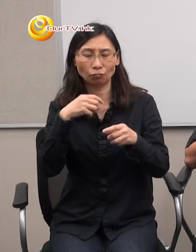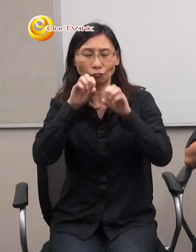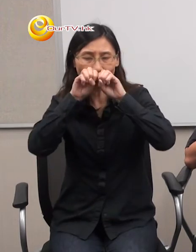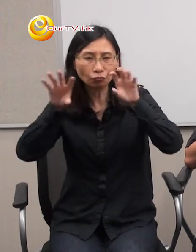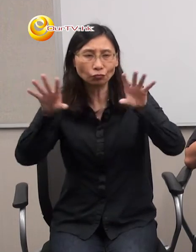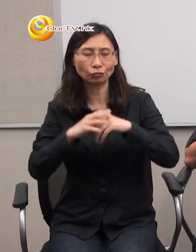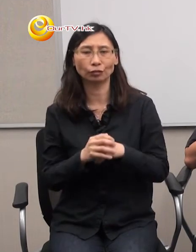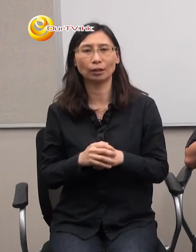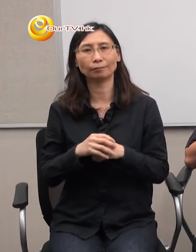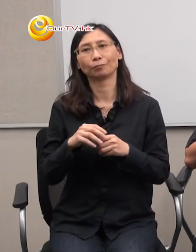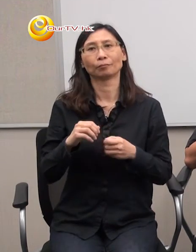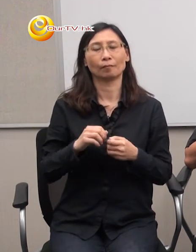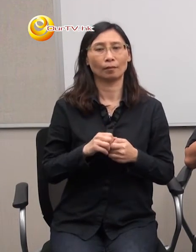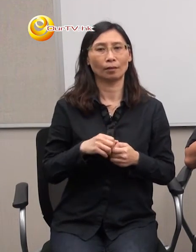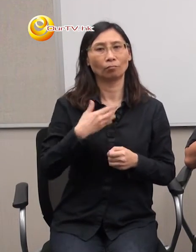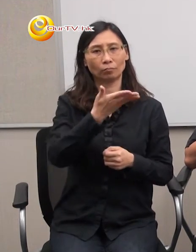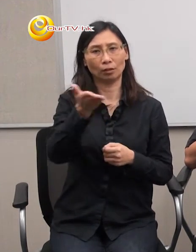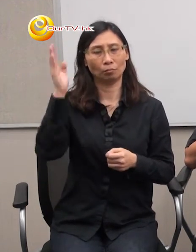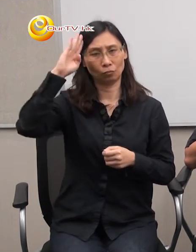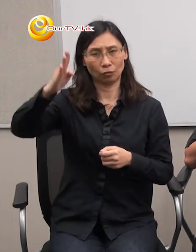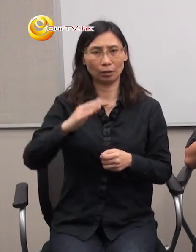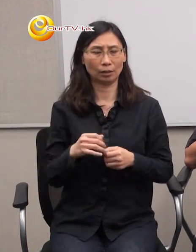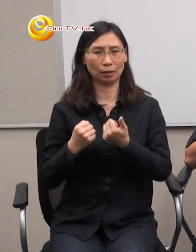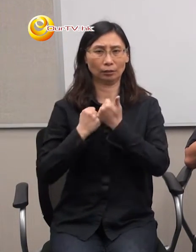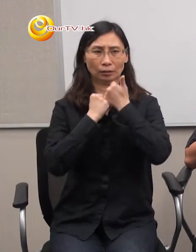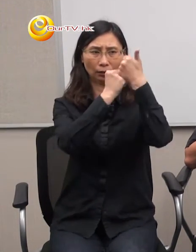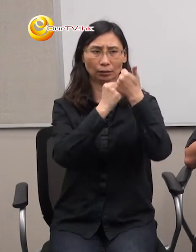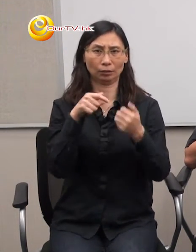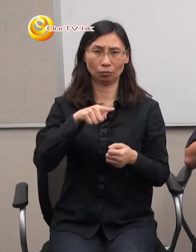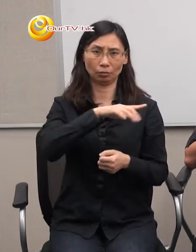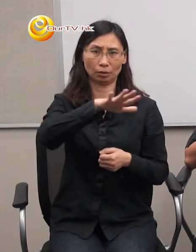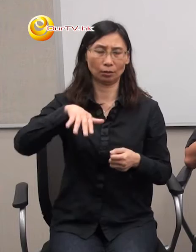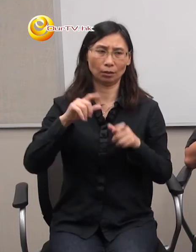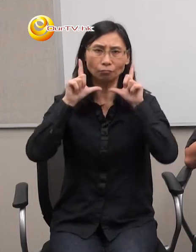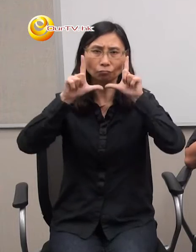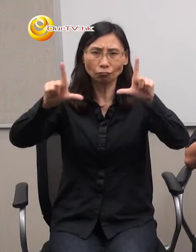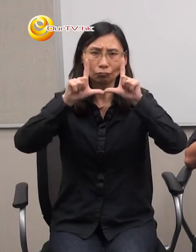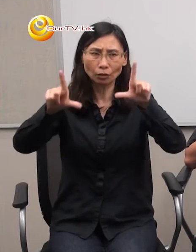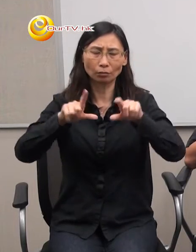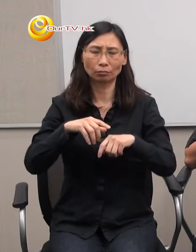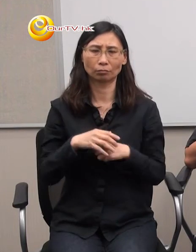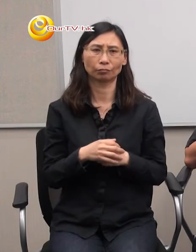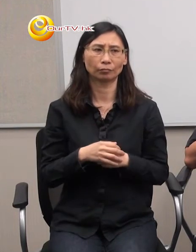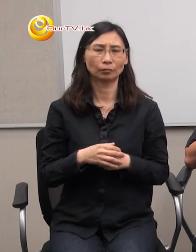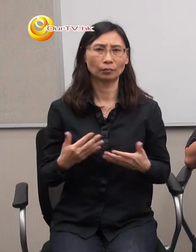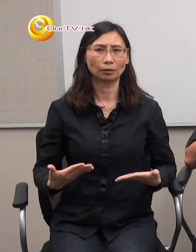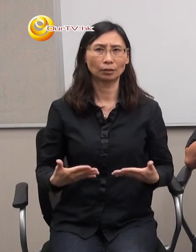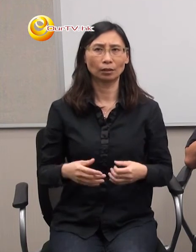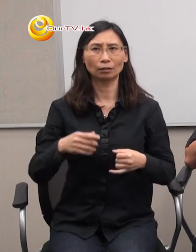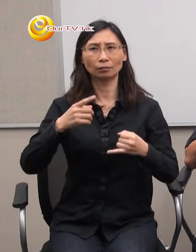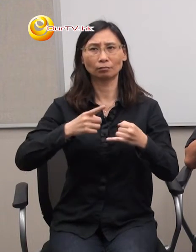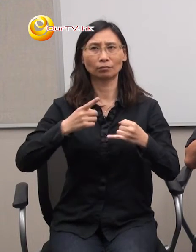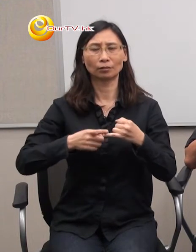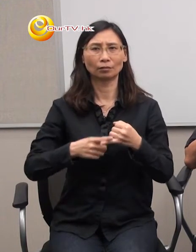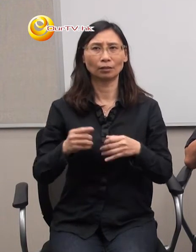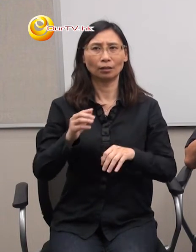聯會都會呼籲。我希望大家能夠響應佢哋嘅呼籲出嚟表達意見啦。 我諗去到節目依一個部分咧，